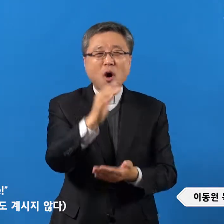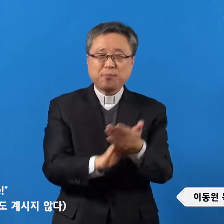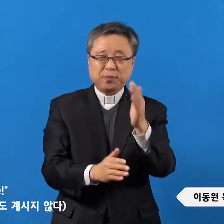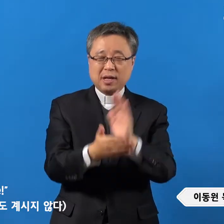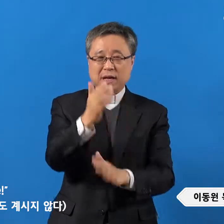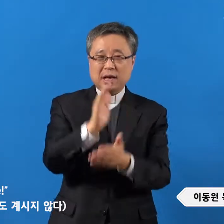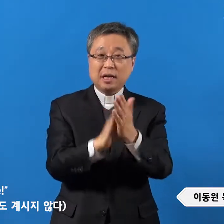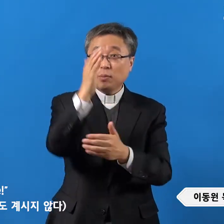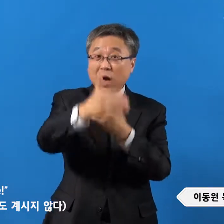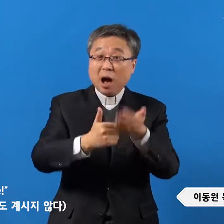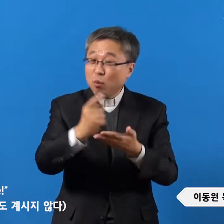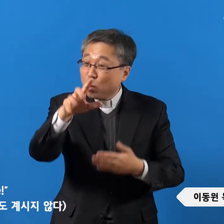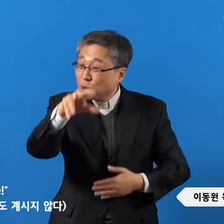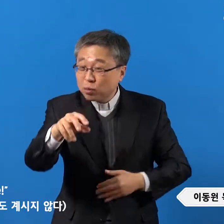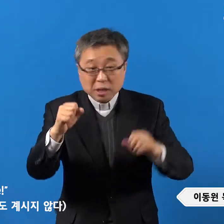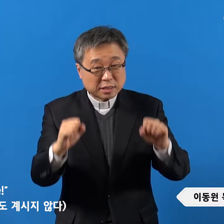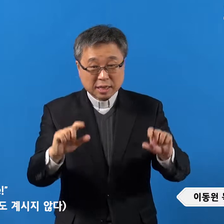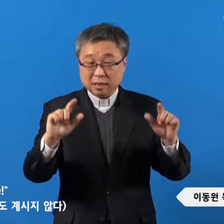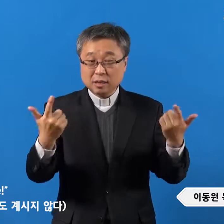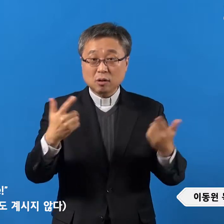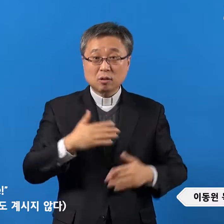nowhere. 근데 그 간판이 시간이 흘러가면서